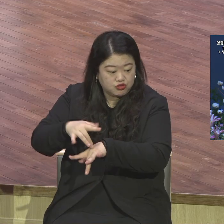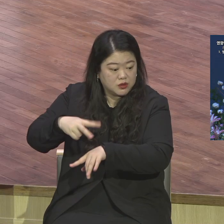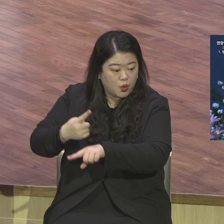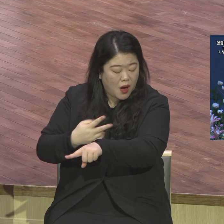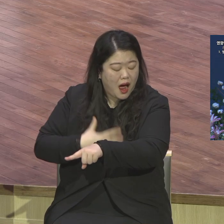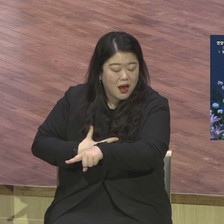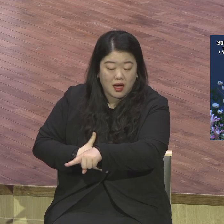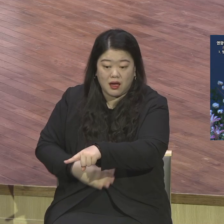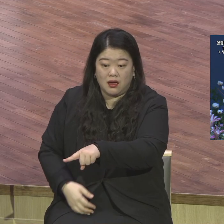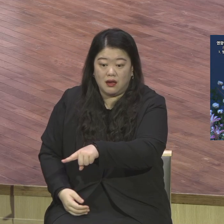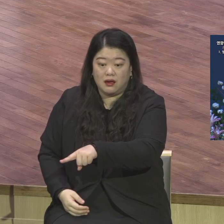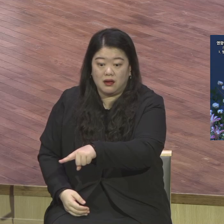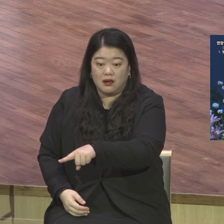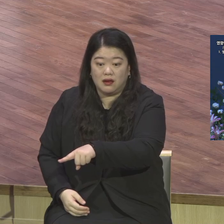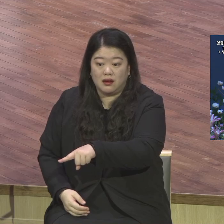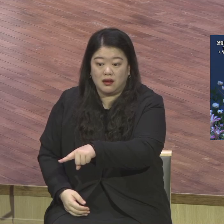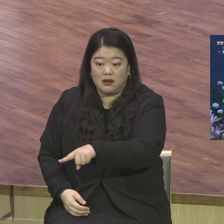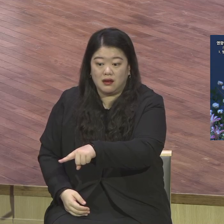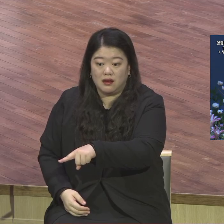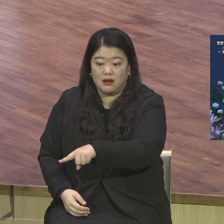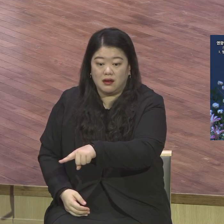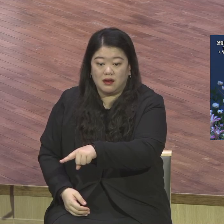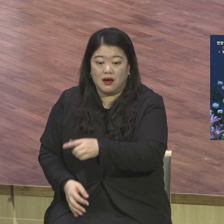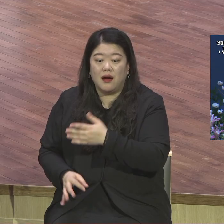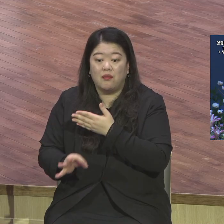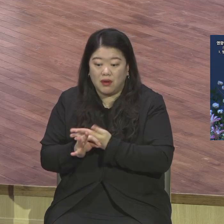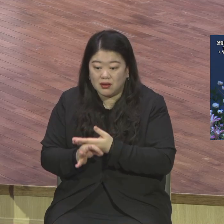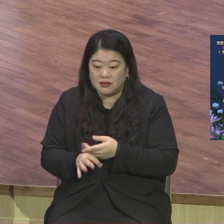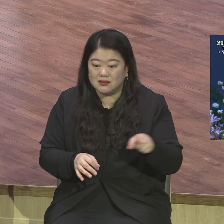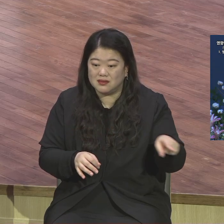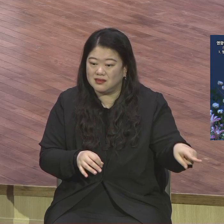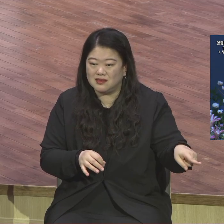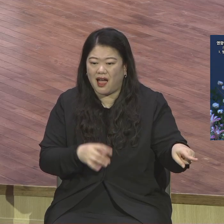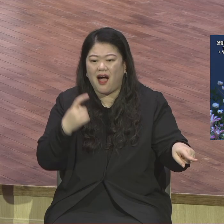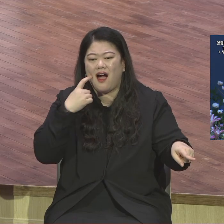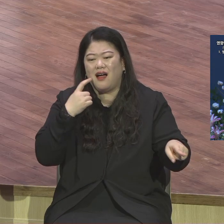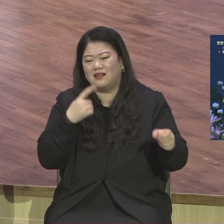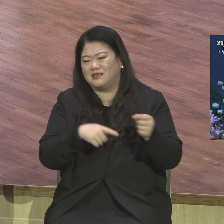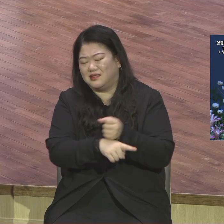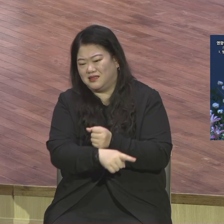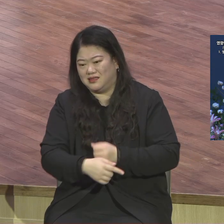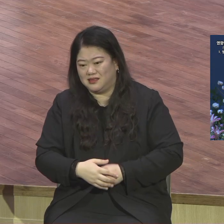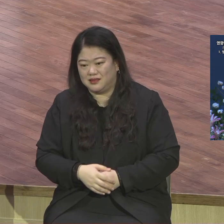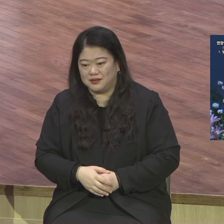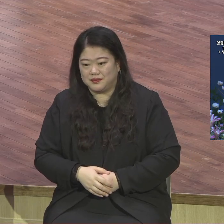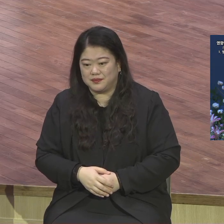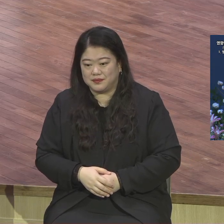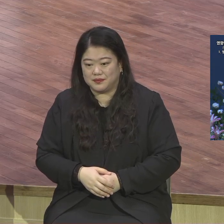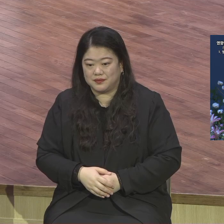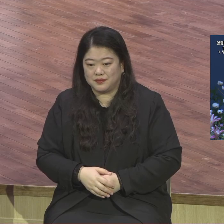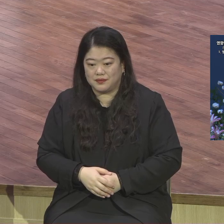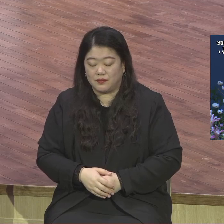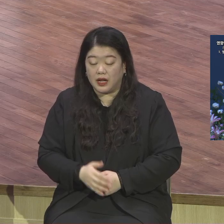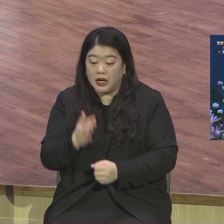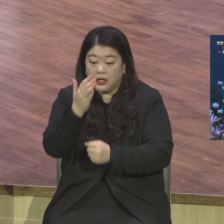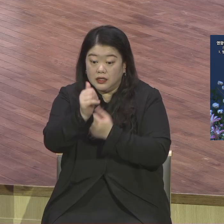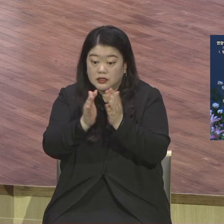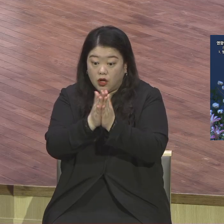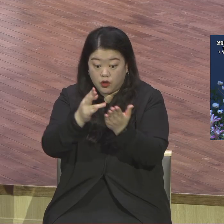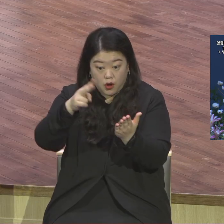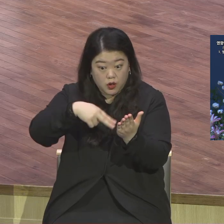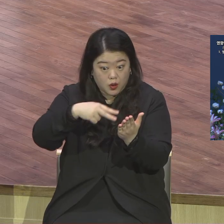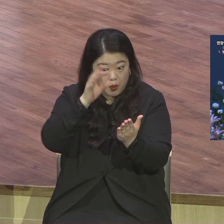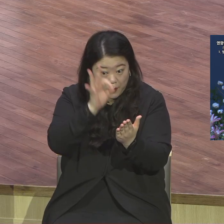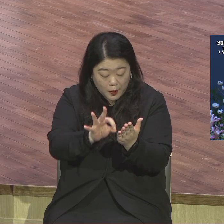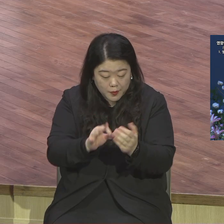마태복음 8장 28절로 29절, 마가복음 1장 23절로 24절,